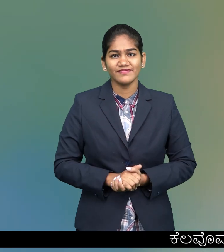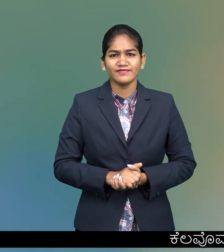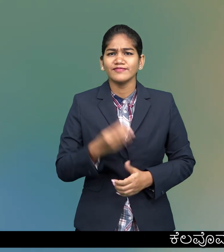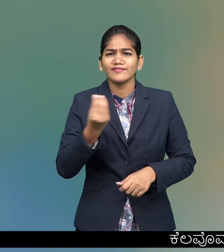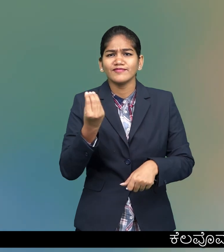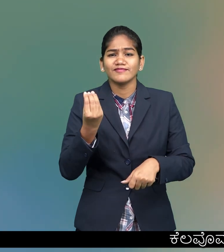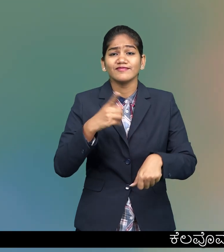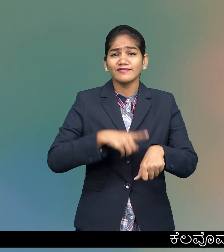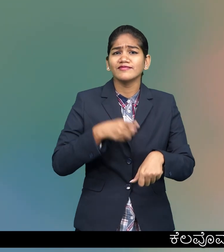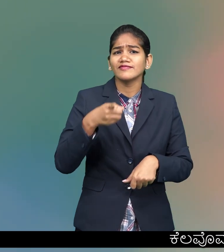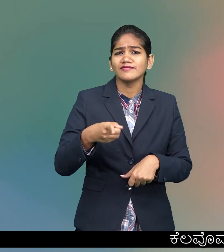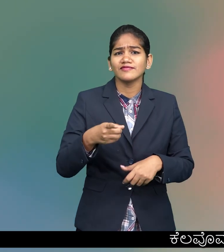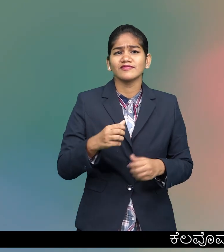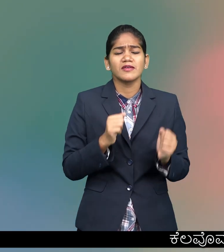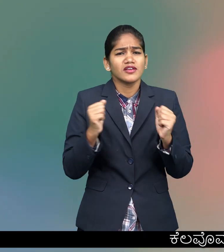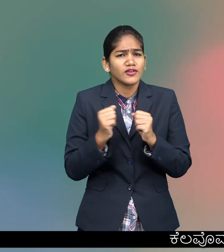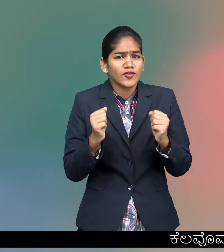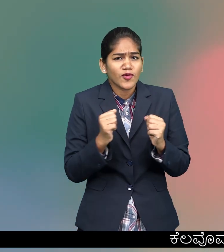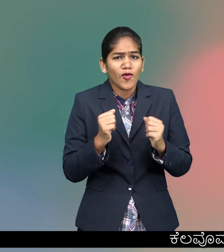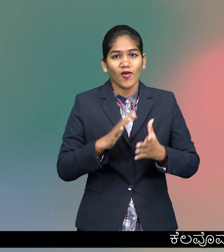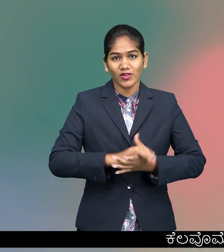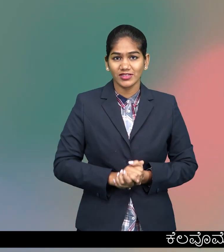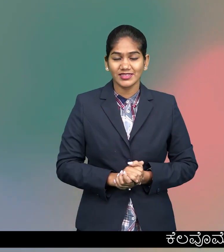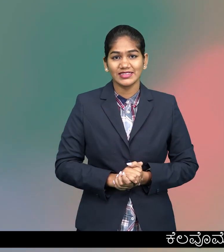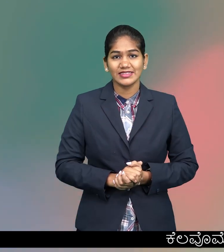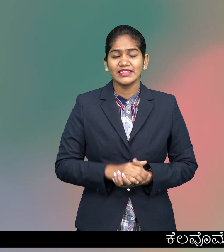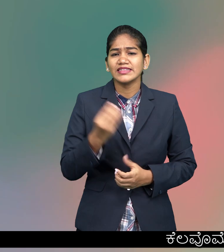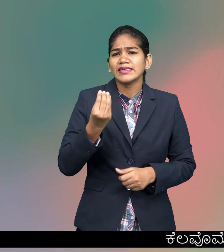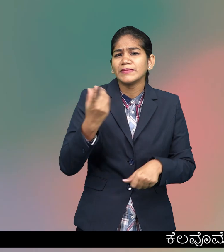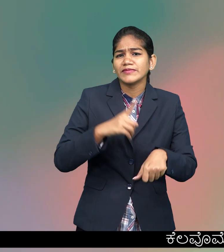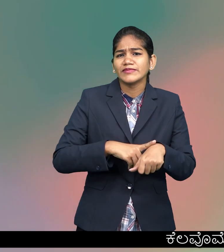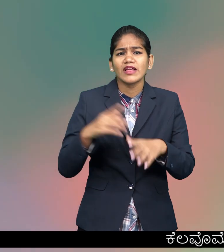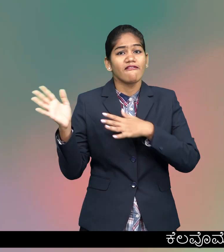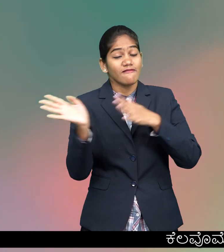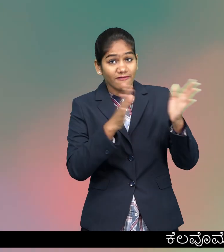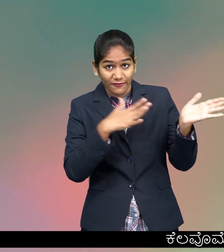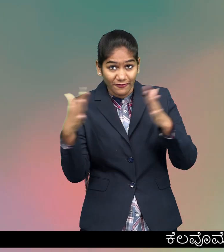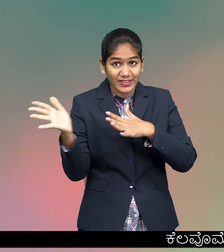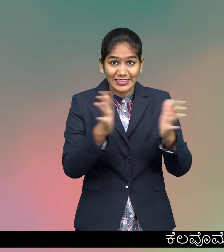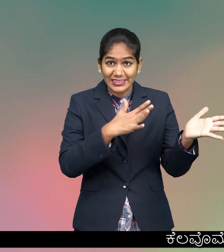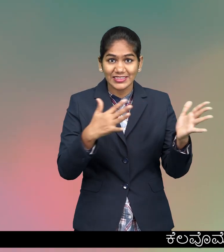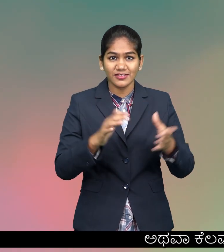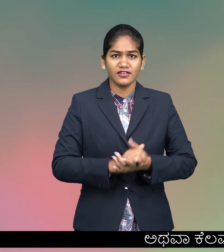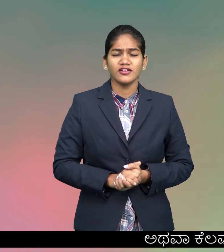ಕೆಲವೊಮ್ಮೆ ಶೀತವಾಗಿರುತ್ತದೆ, ಕೆಲವೊಮ್ಮೆ ಗಾಳಿಯಾಗಿರುತ್ತದೆ ಅಥವಾ